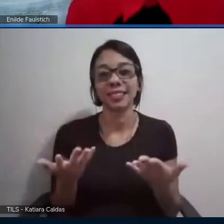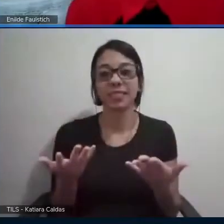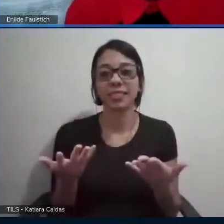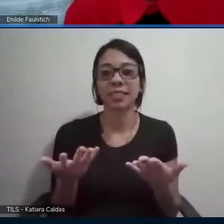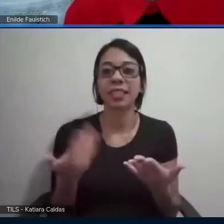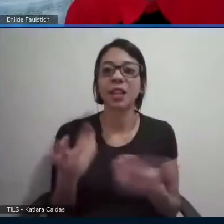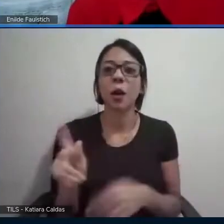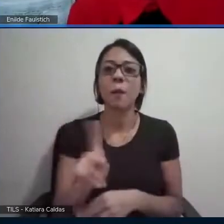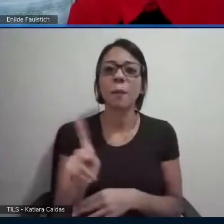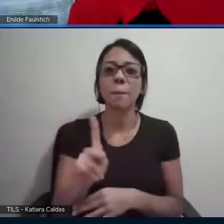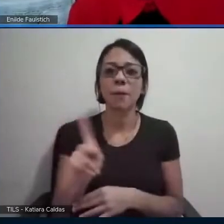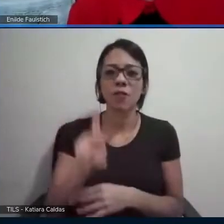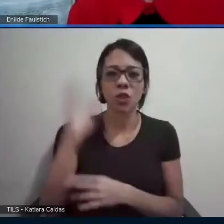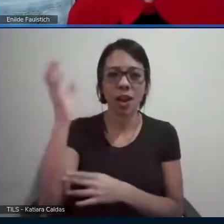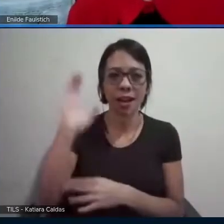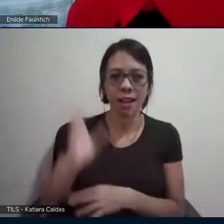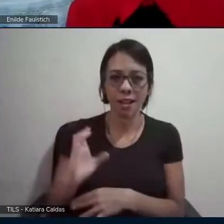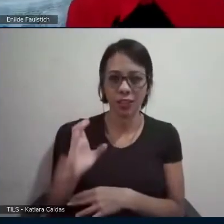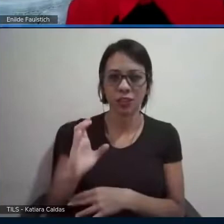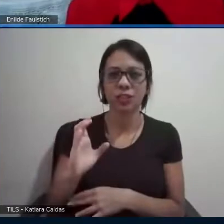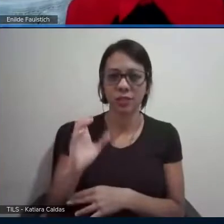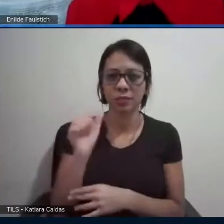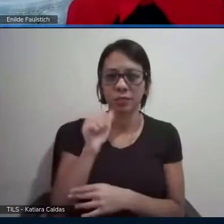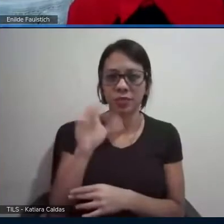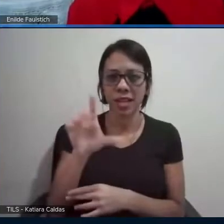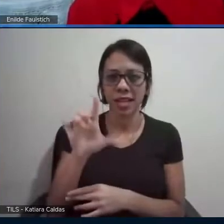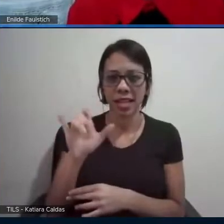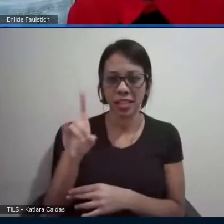a professora Cleide